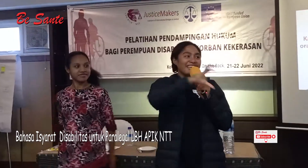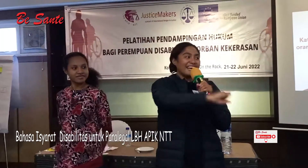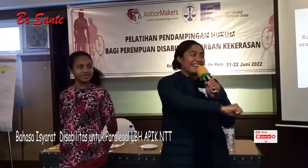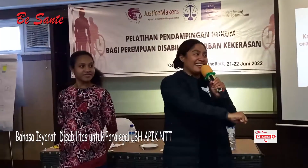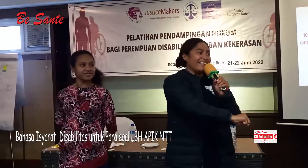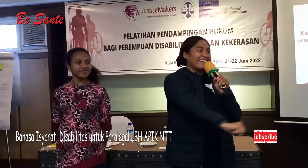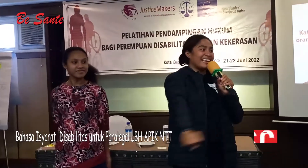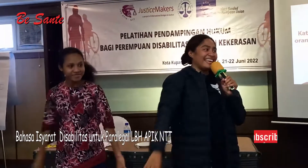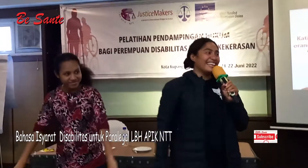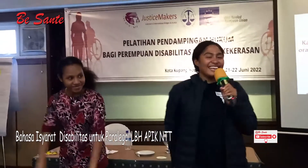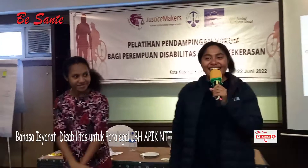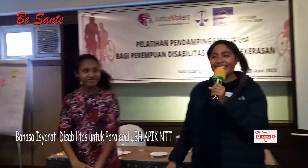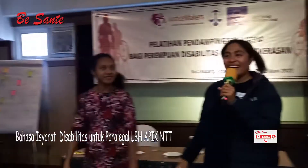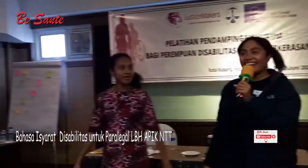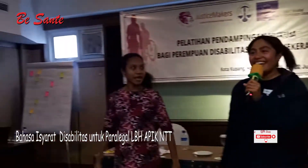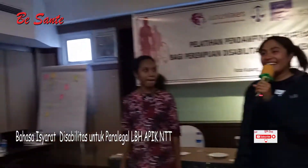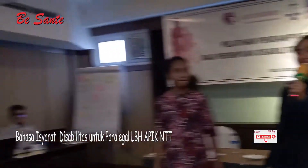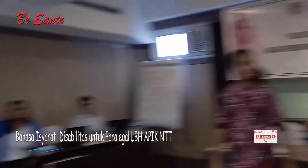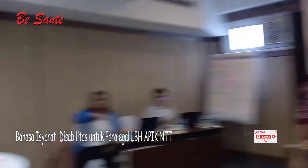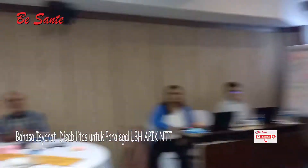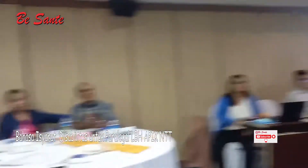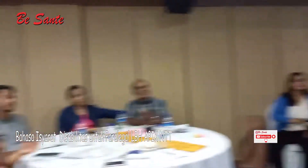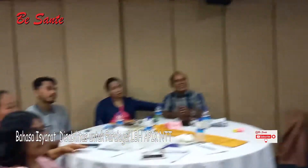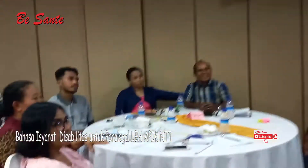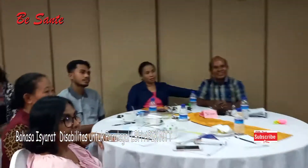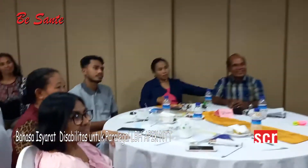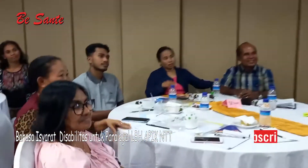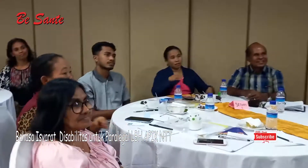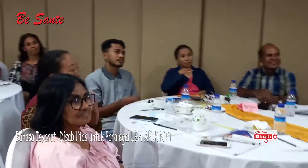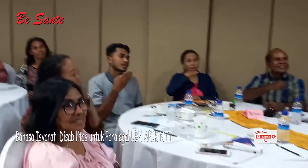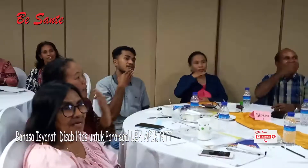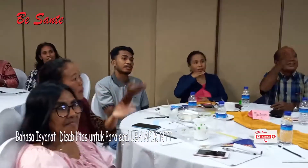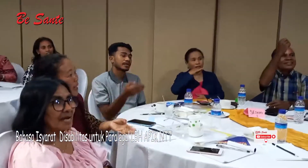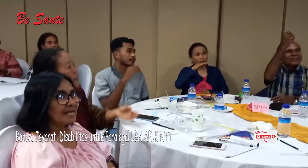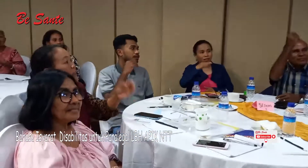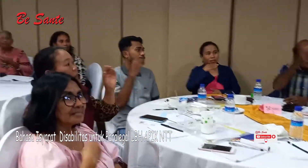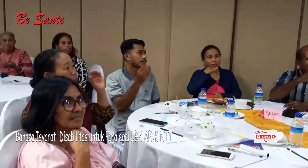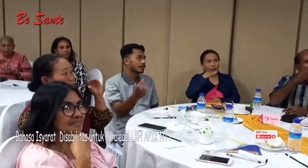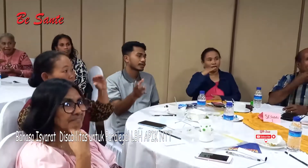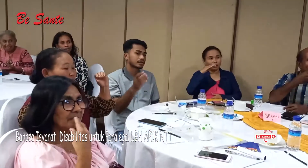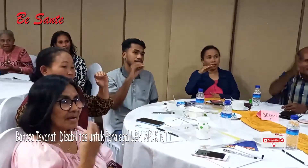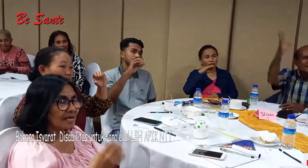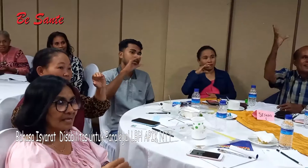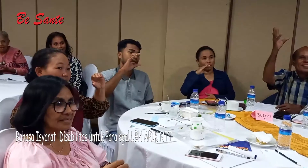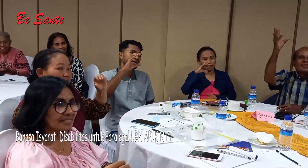saja. Oke. Germana. Selamat pagi. Selamat pagi.